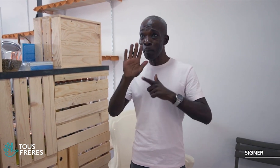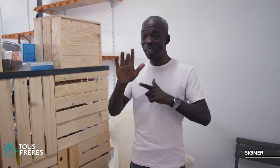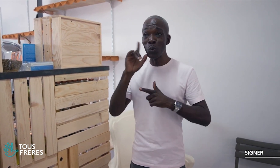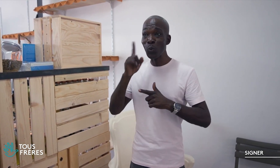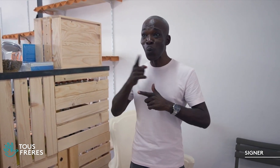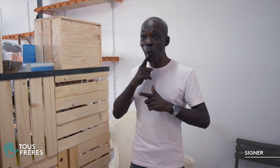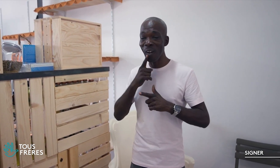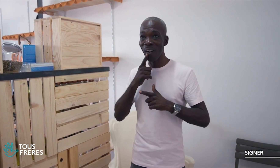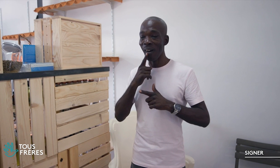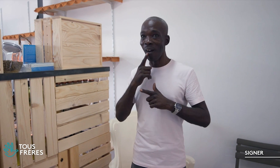friands,